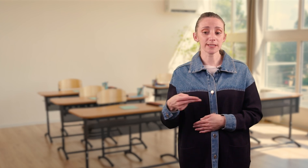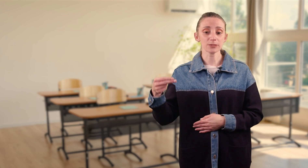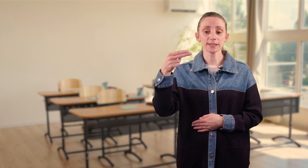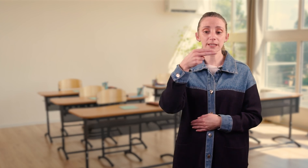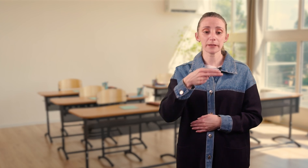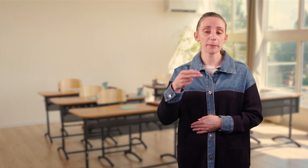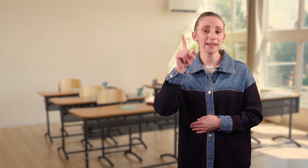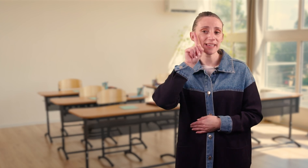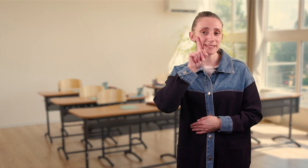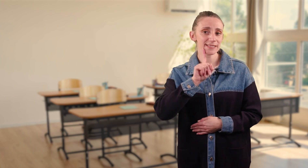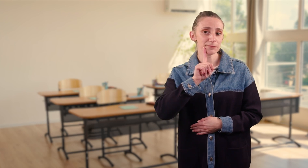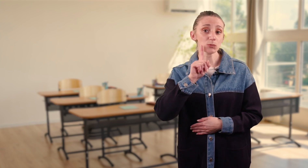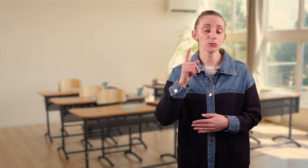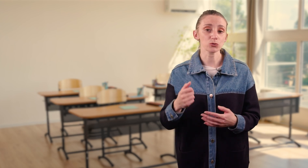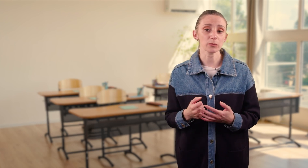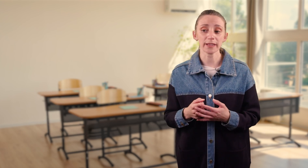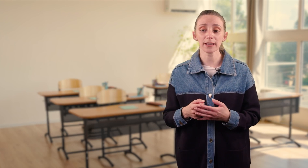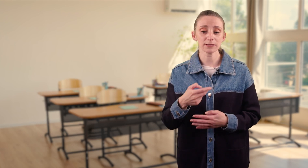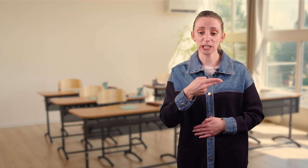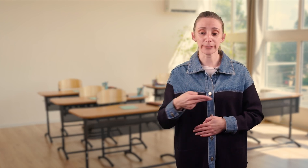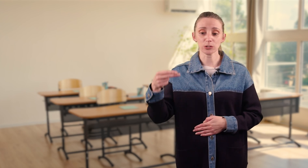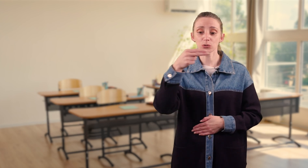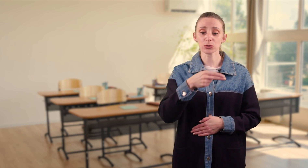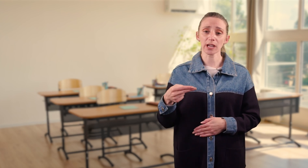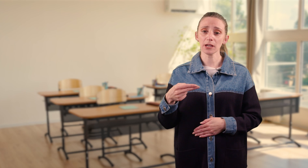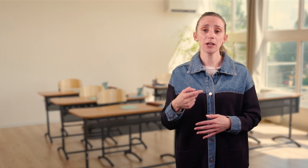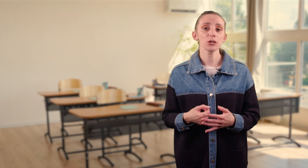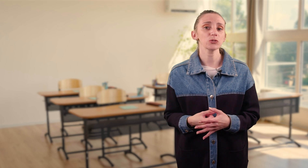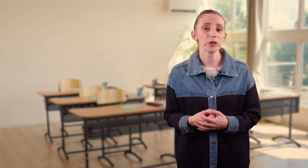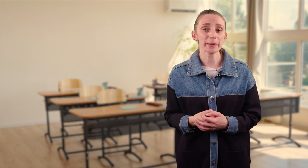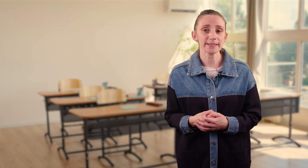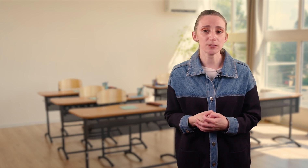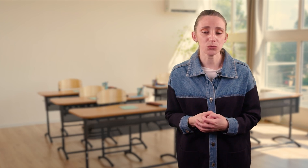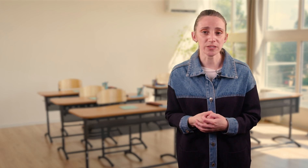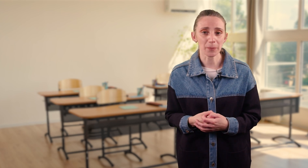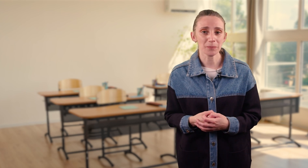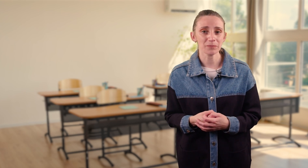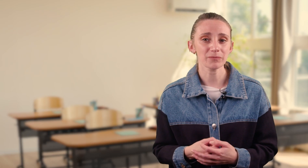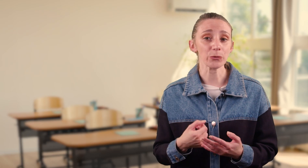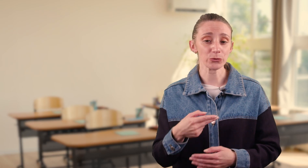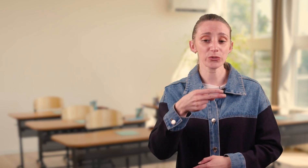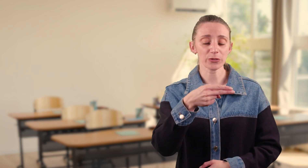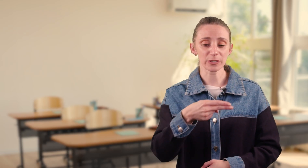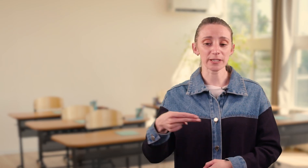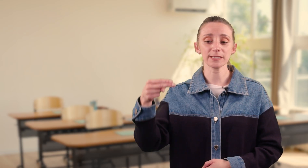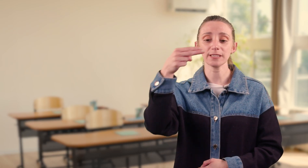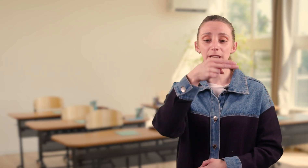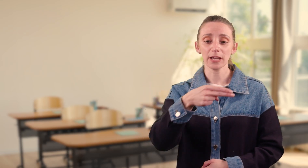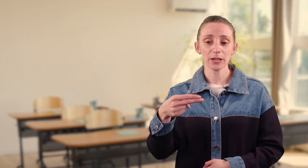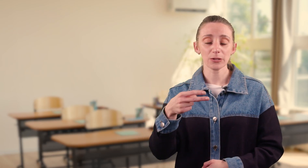que c'était ma nièce. Bon, de toute manière, si j'avais fait juste ça, ça n'aurait pas été suffisant. Donc du fait que j'ai précisé que